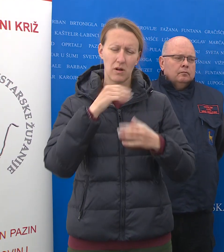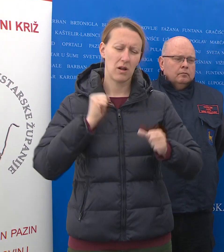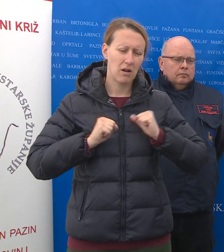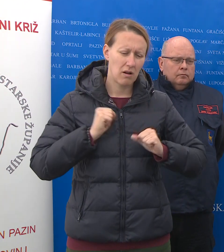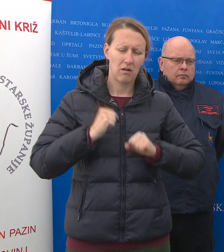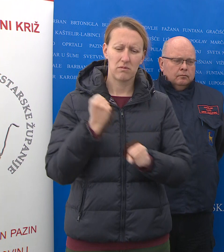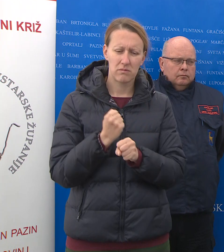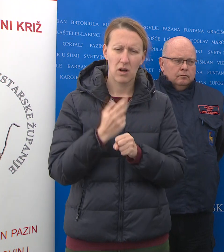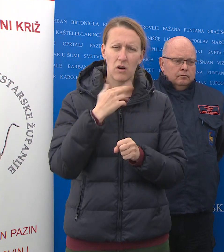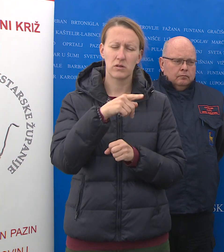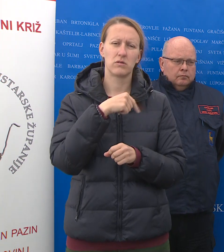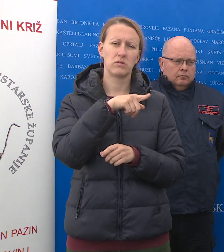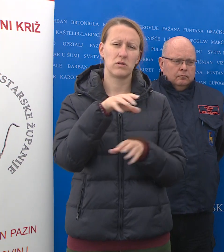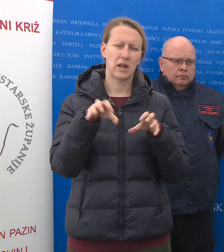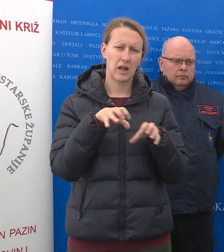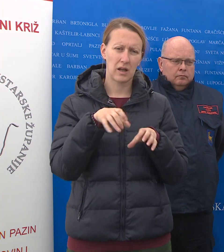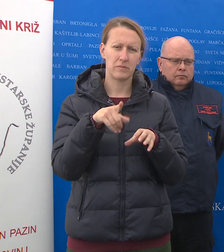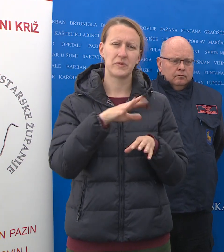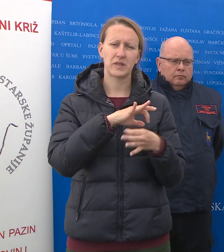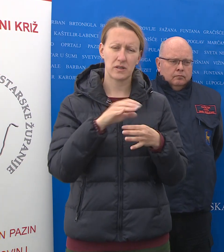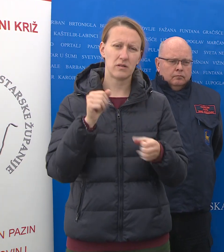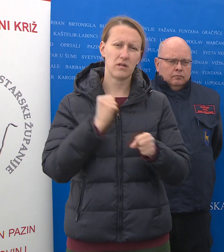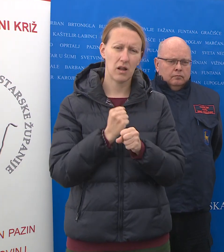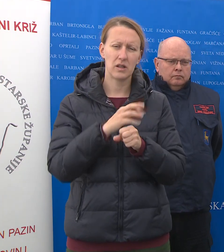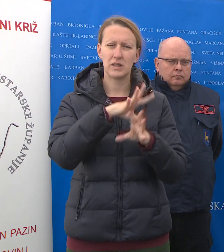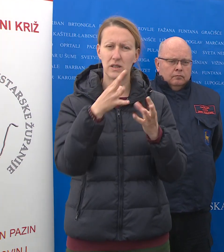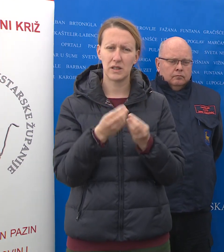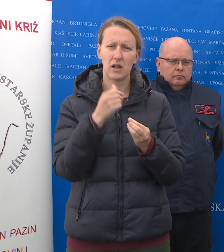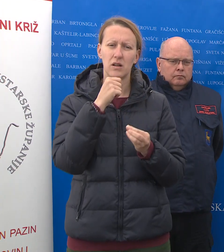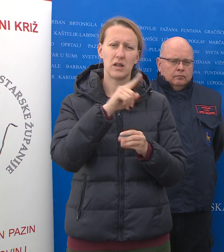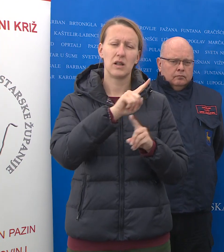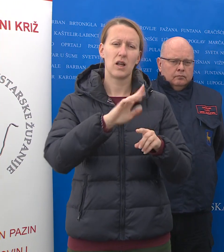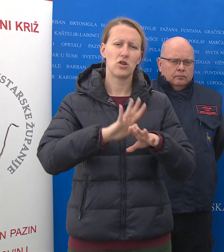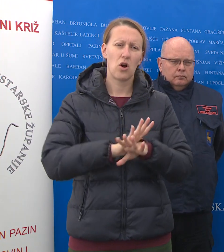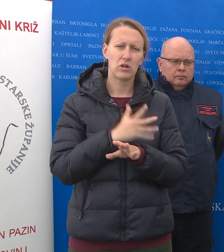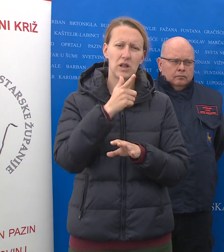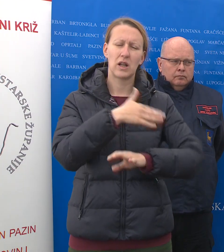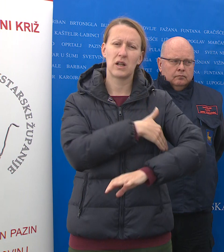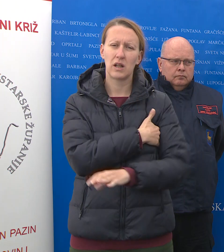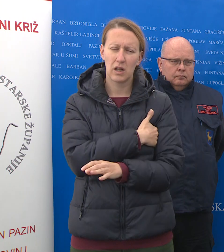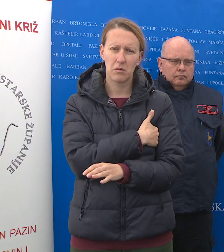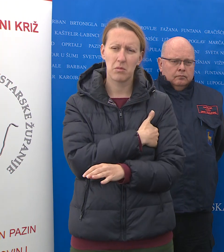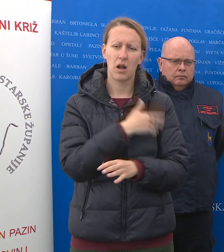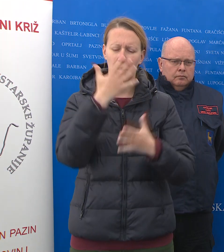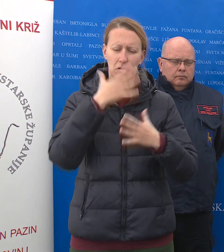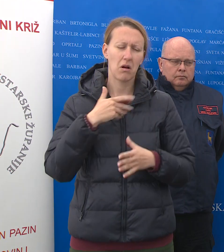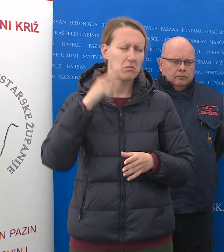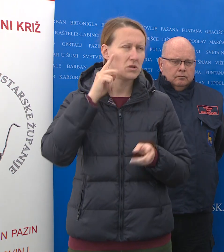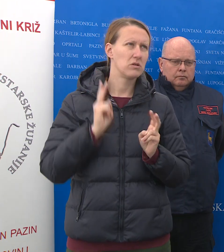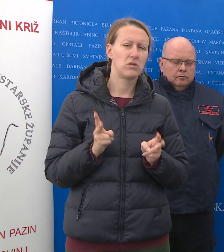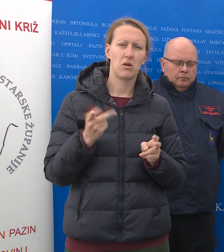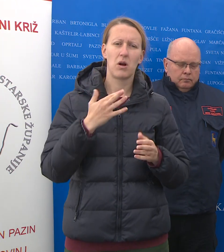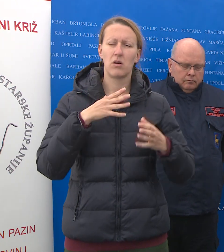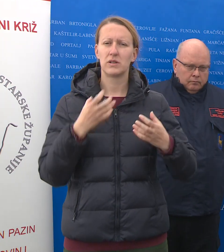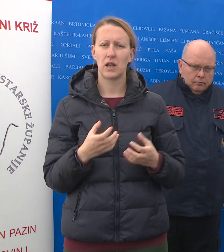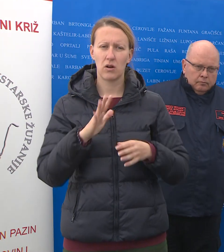napora koji su djelatnici izloženi, možda u cijeloj priči i neće osjetiti temperaturu kao da recimo